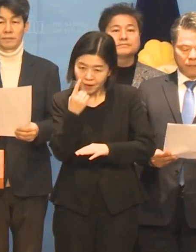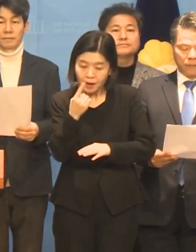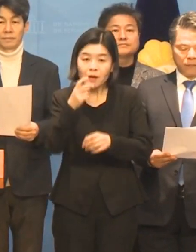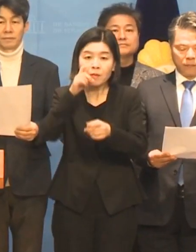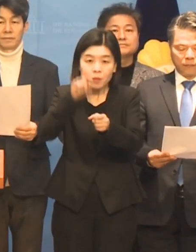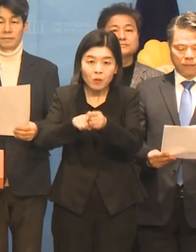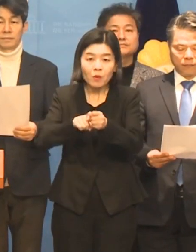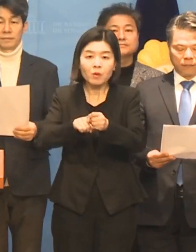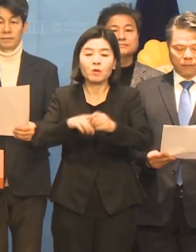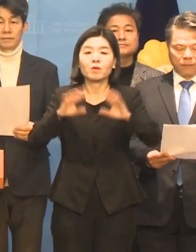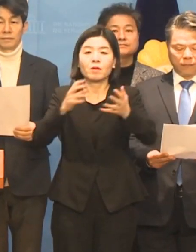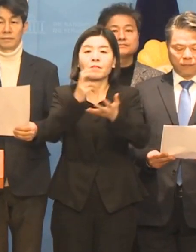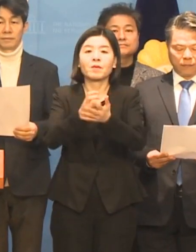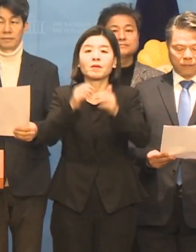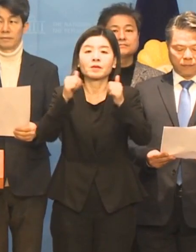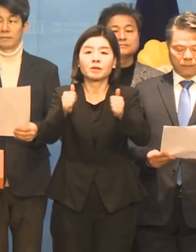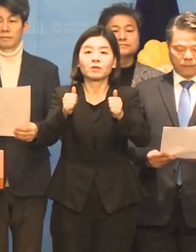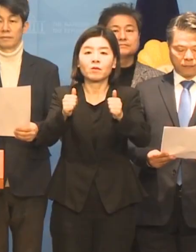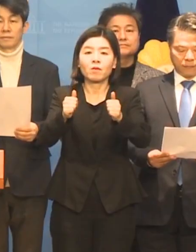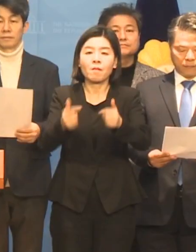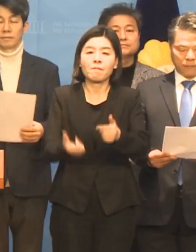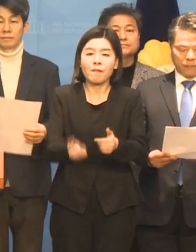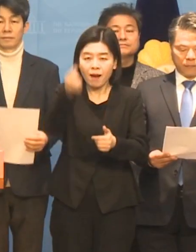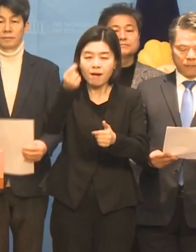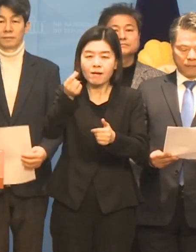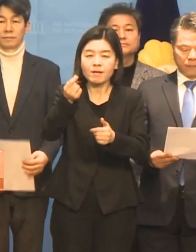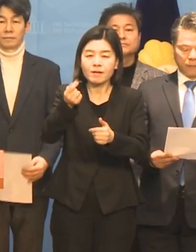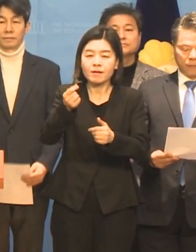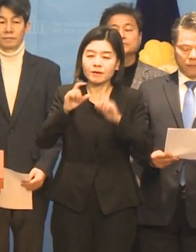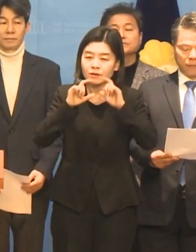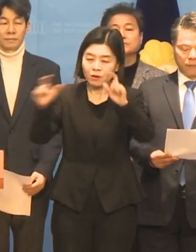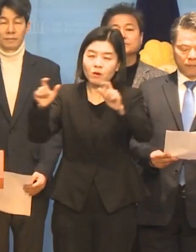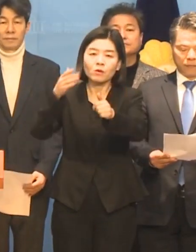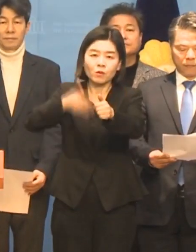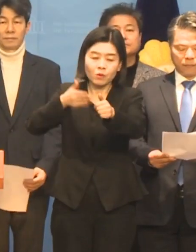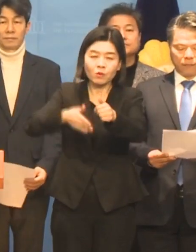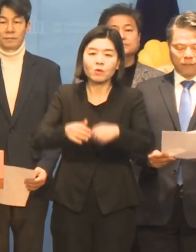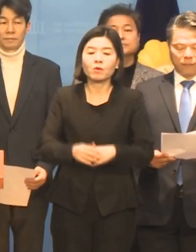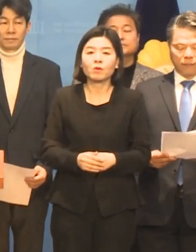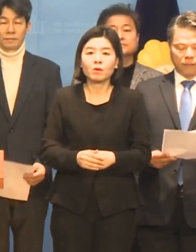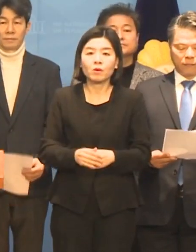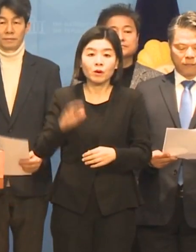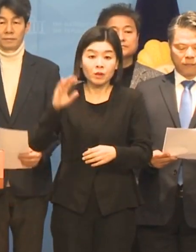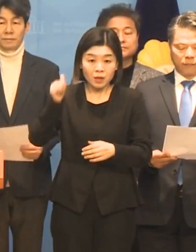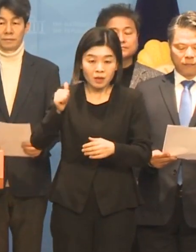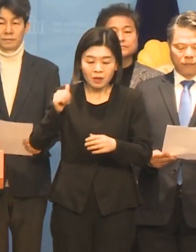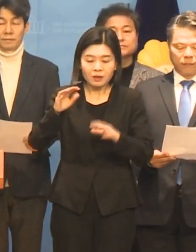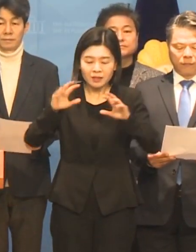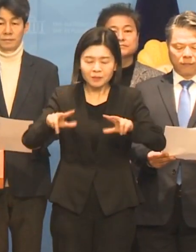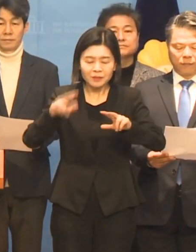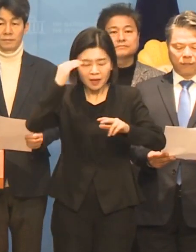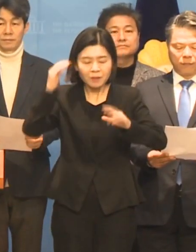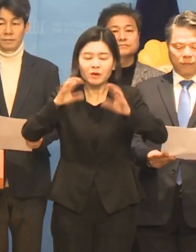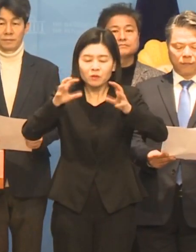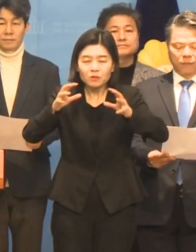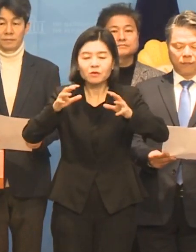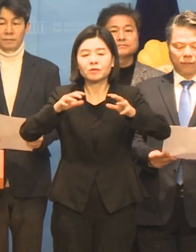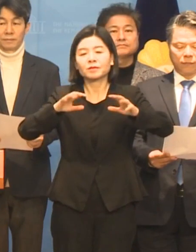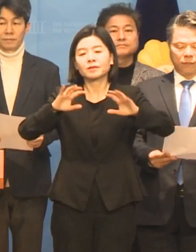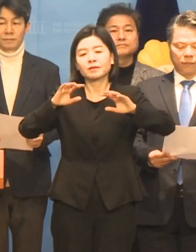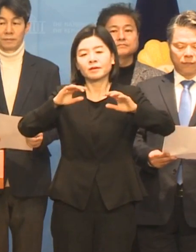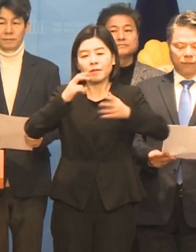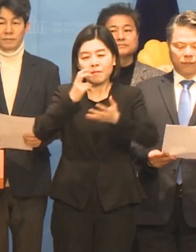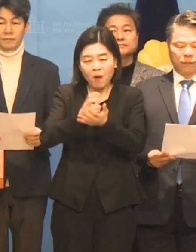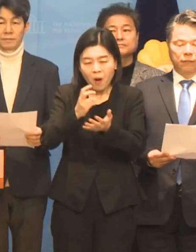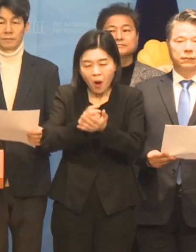신속한 결정을 촉구한다. 대한민국은 지금 심각한 헌정위기와 국가적 혼란 속에